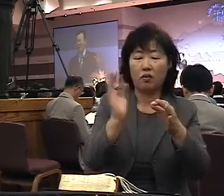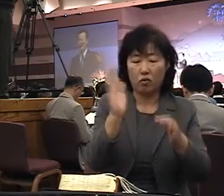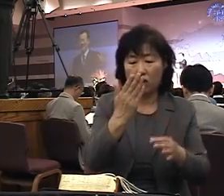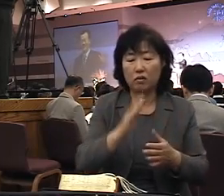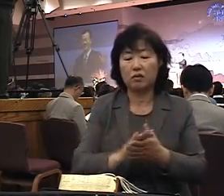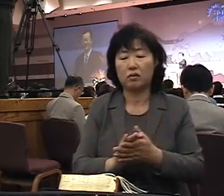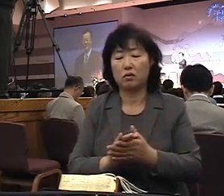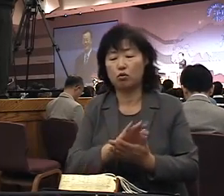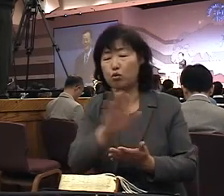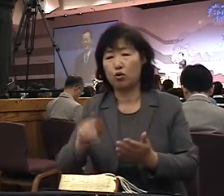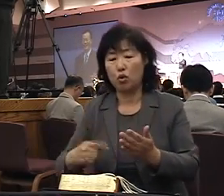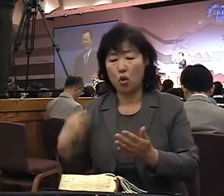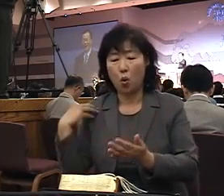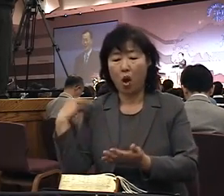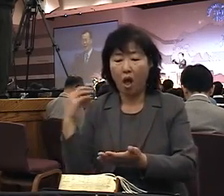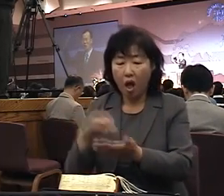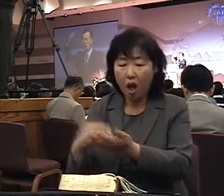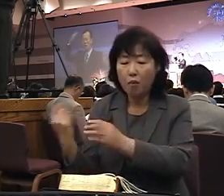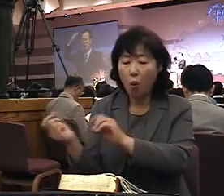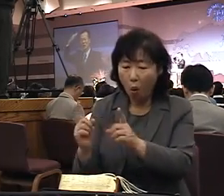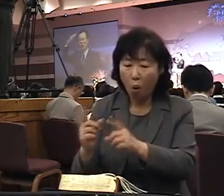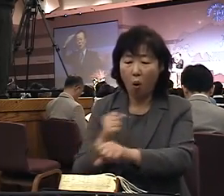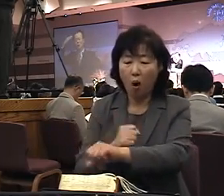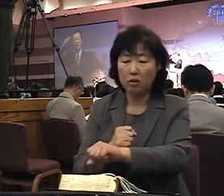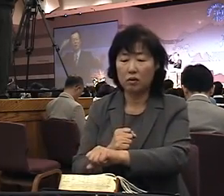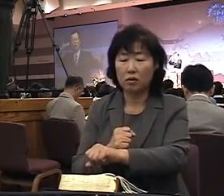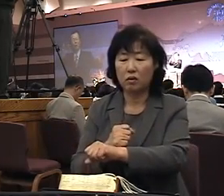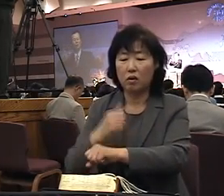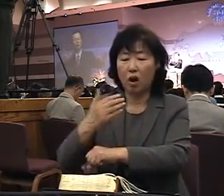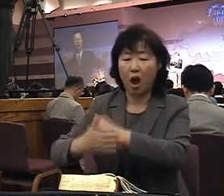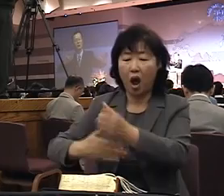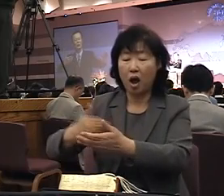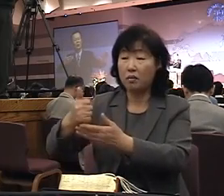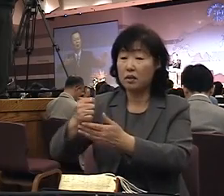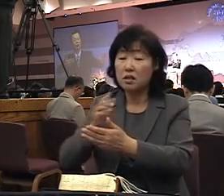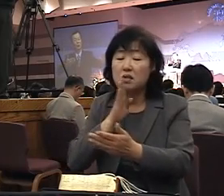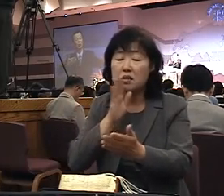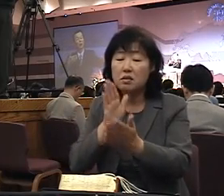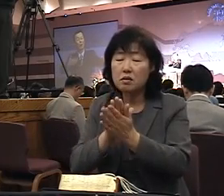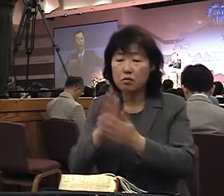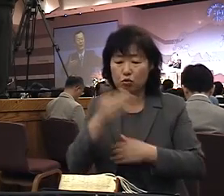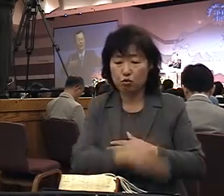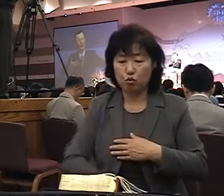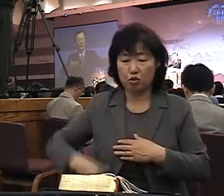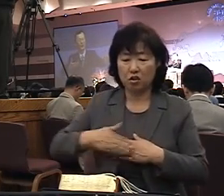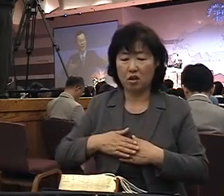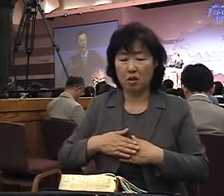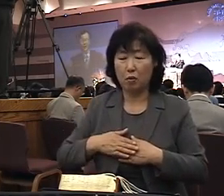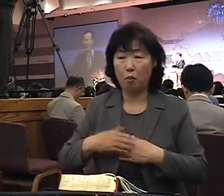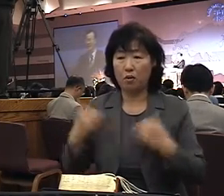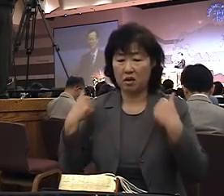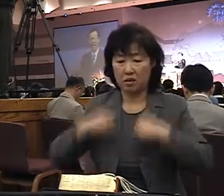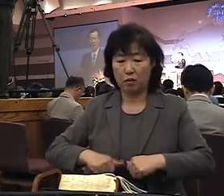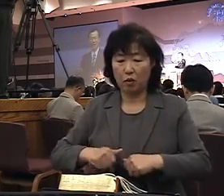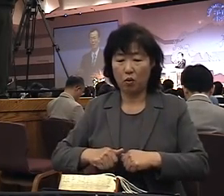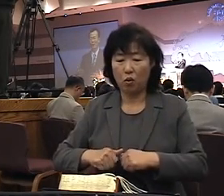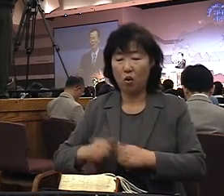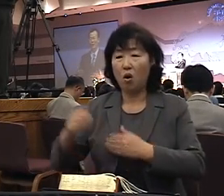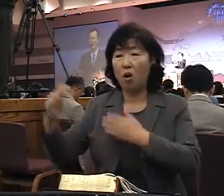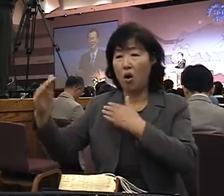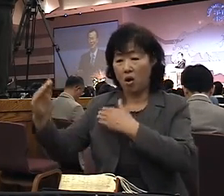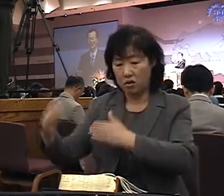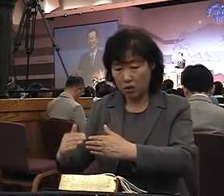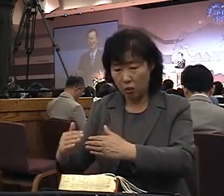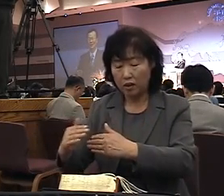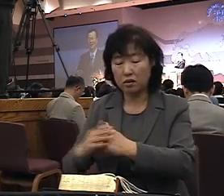우리를 회복하시는데 당신이 직접 육신의 몸을 입고 근적으로 오셔서 회복하시기 때문에 그냥 막연한